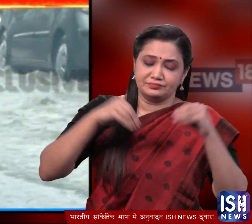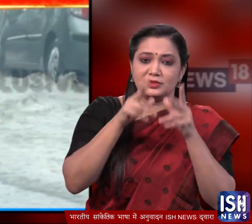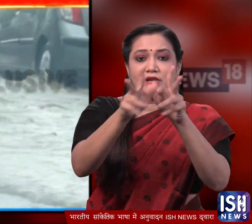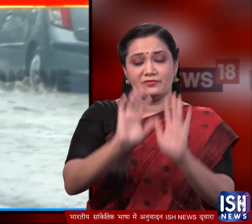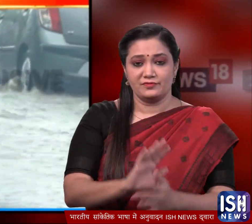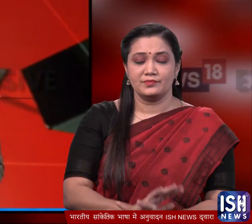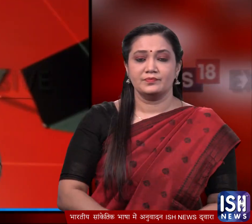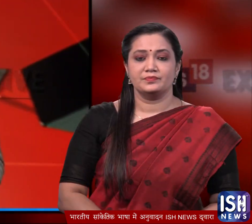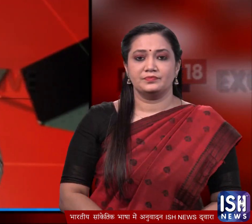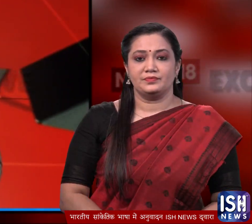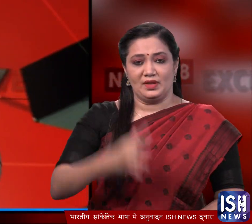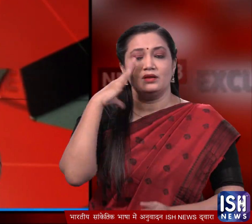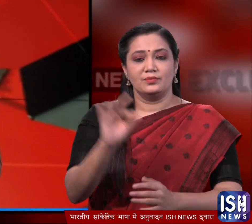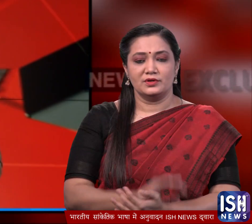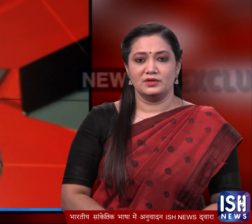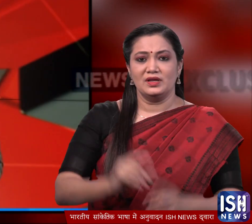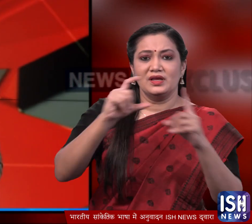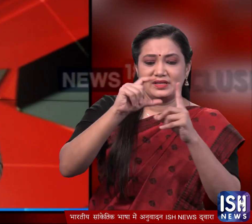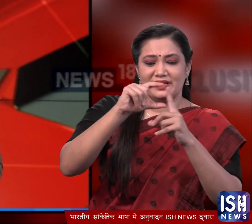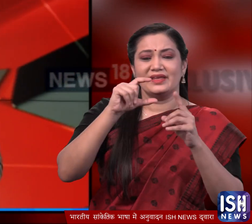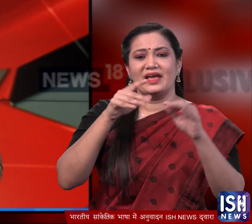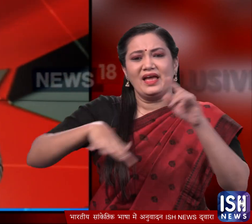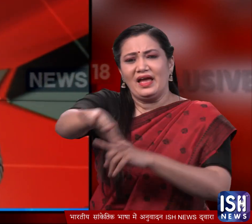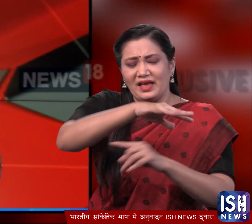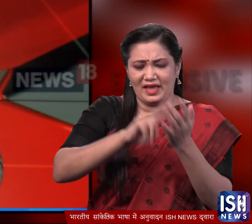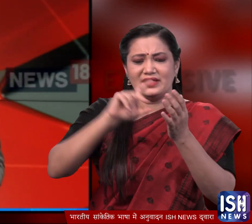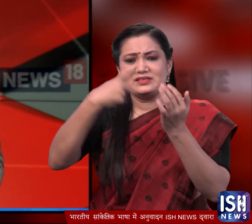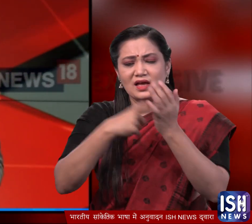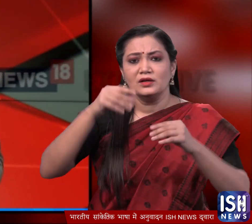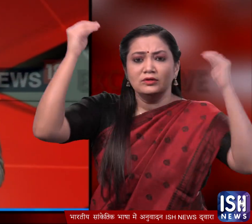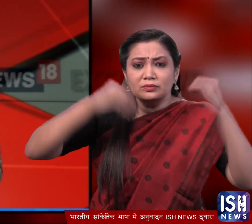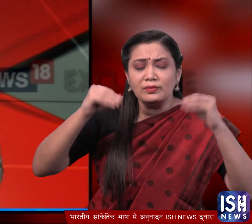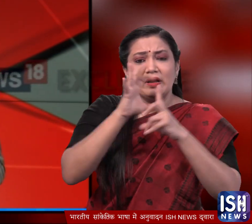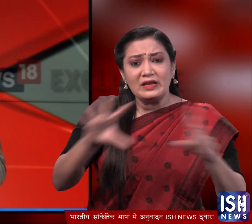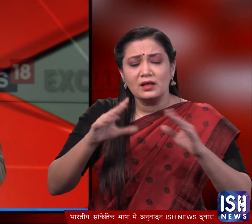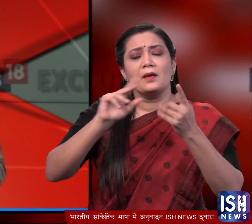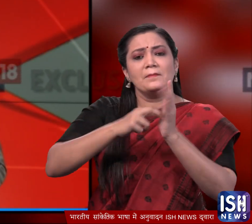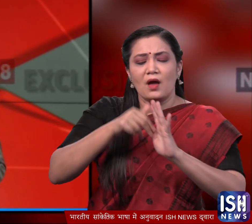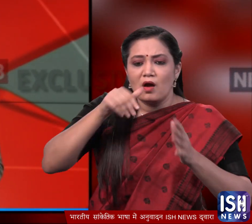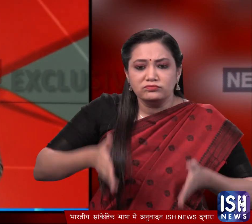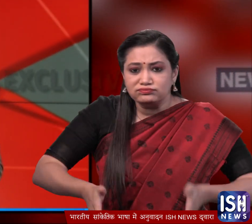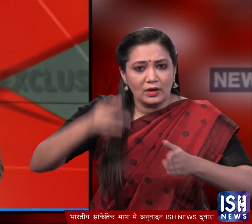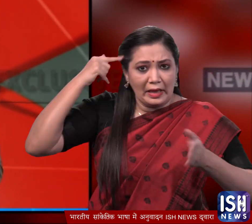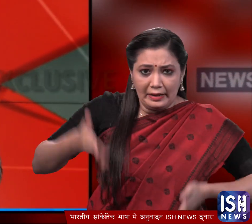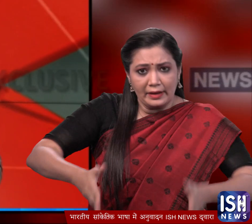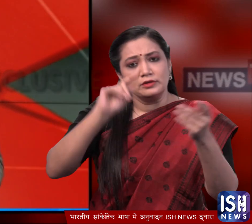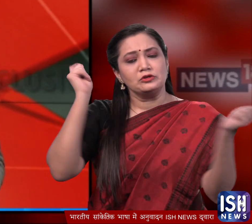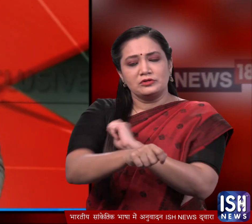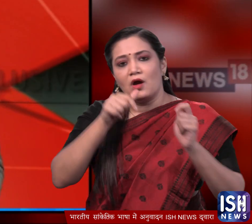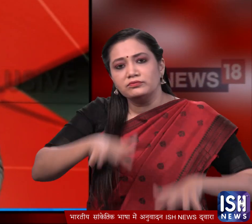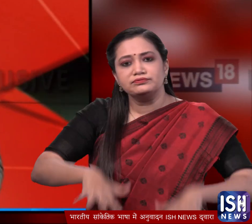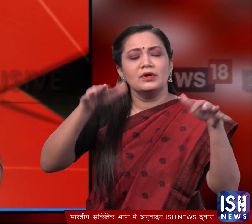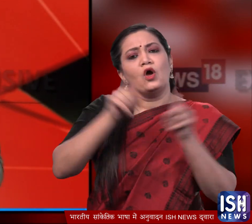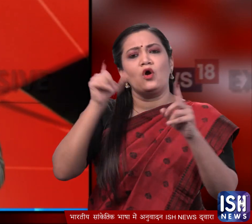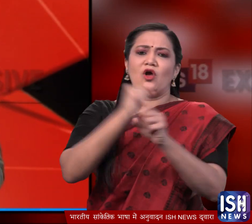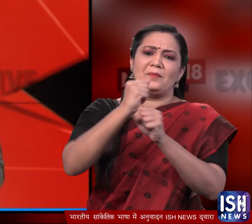संभावना जताई है। सौभाग्य की बात है कि दिल्ली एनसीआर के शहरों में अब तेज बारिश का मतलब ही यही है कि सड़कें तालाब बन जाएंगी, जिसकी जानकारी सरकार